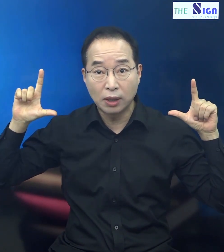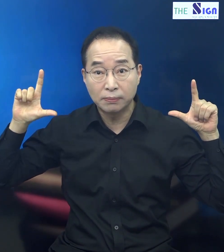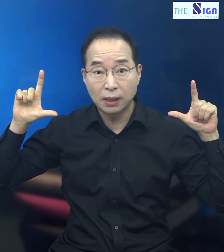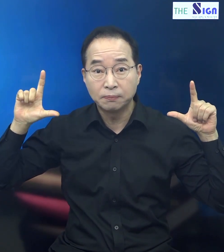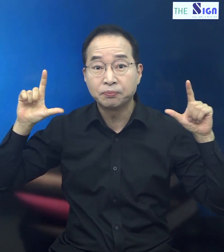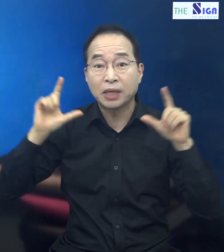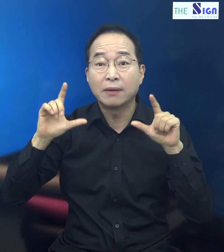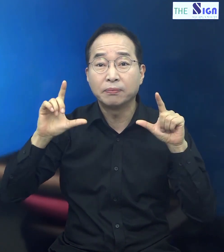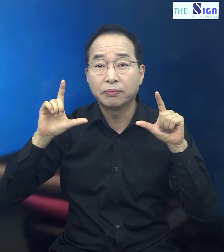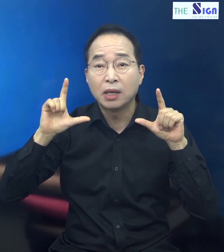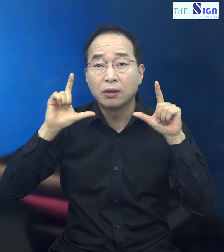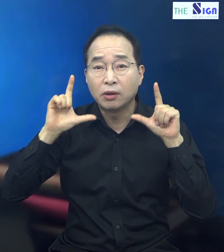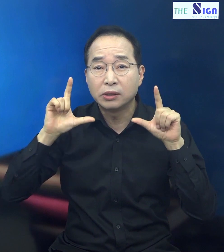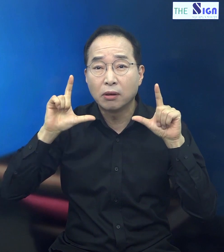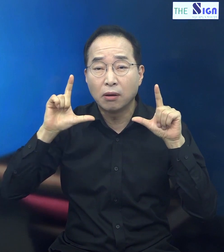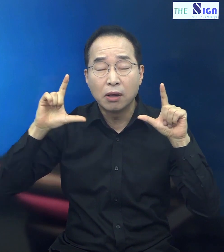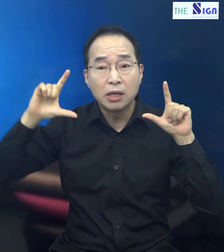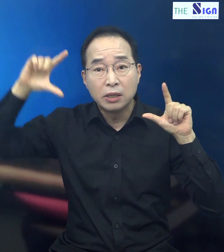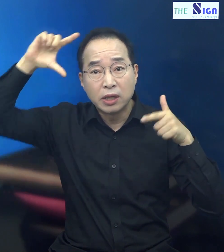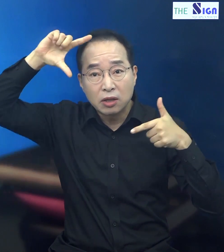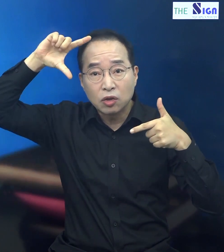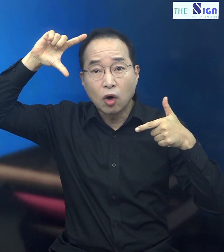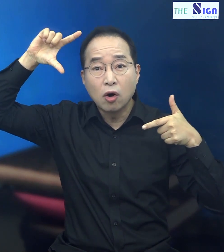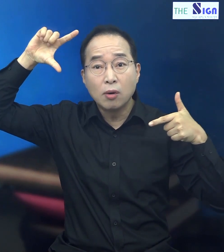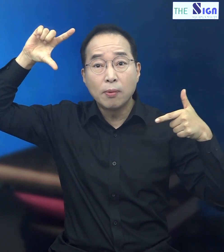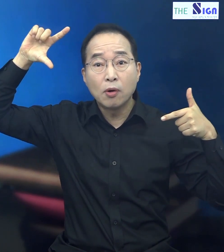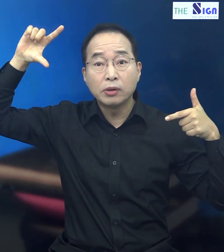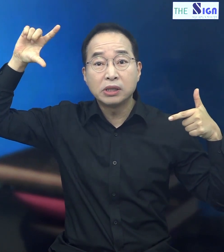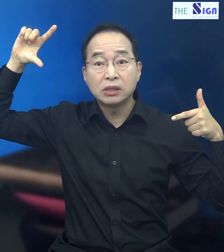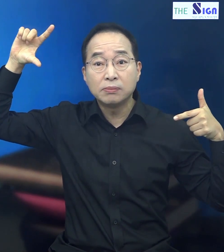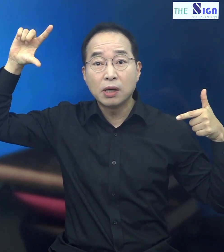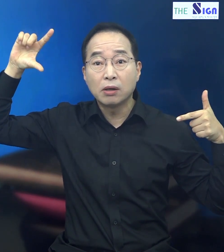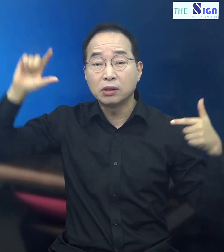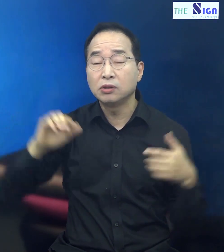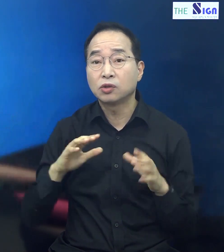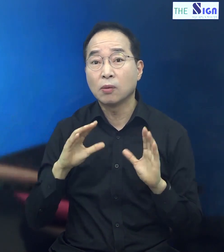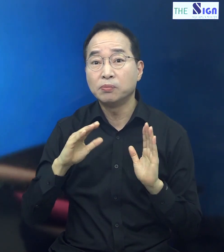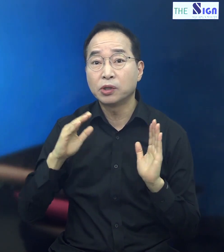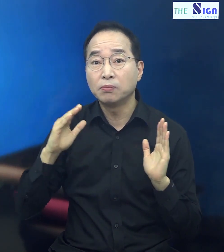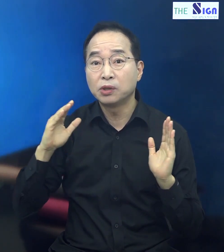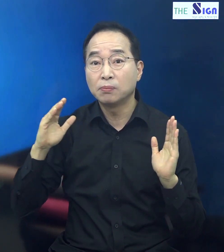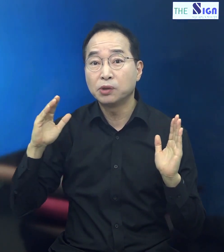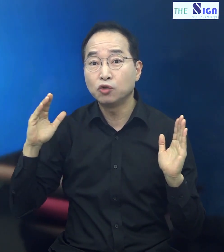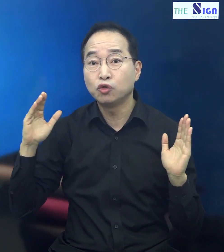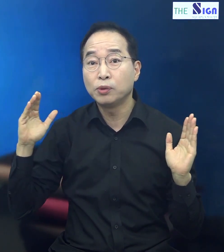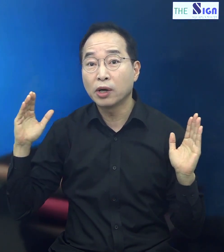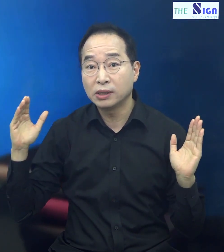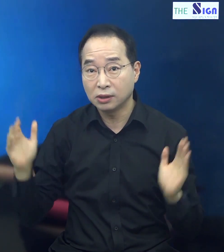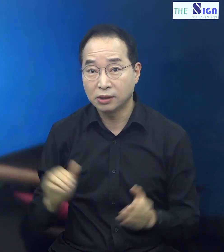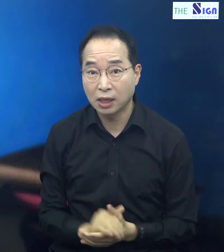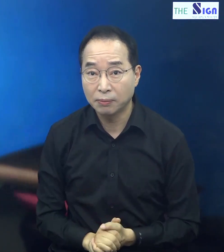합니다. 단 여기서 이렇게 넓어지면은 점점 유명해지는